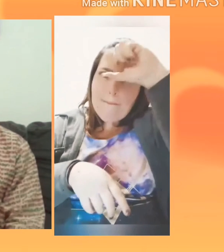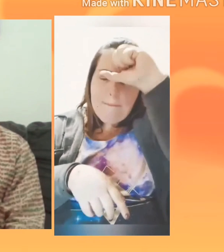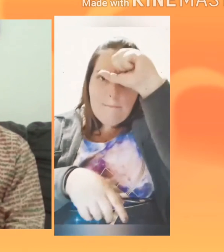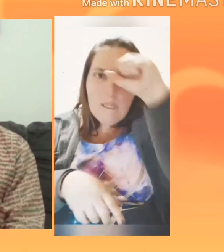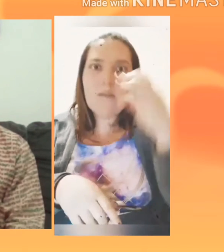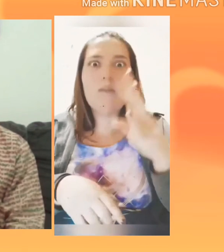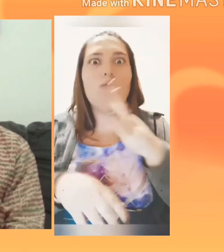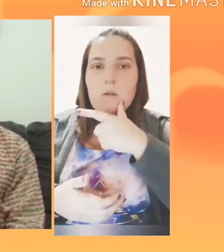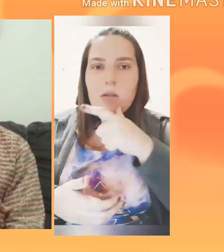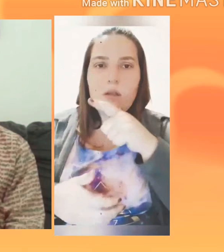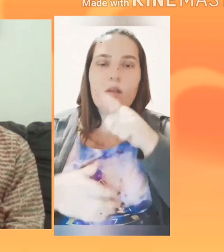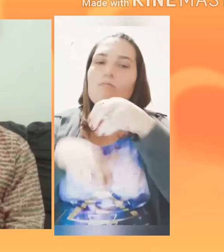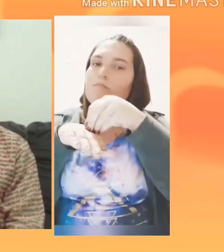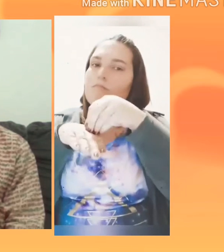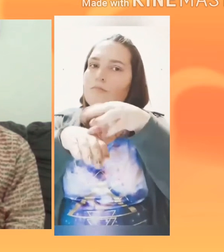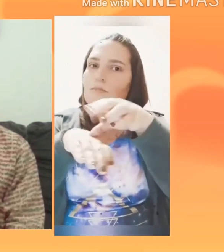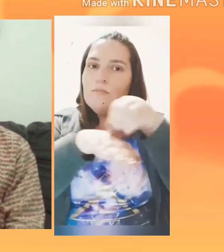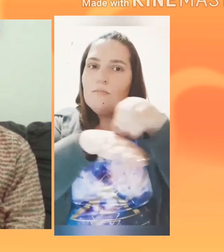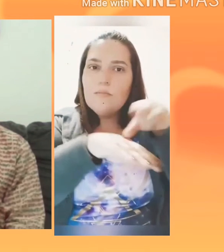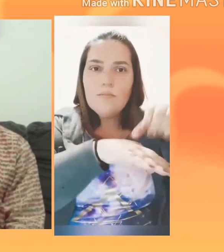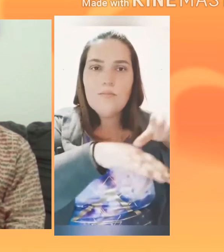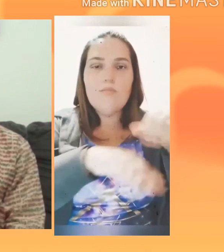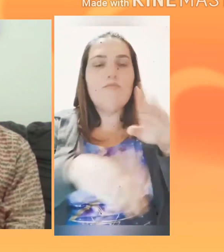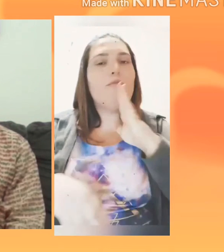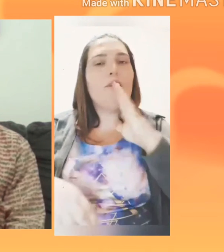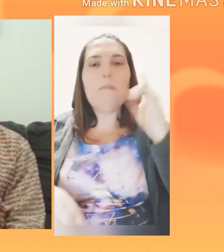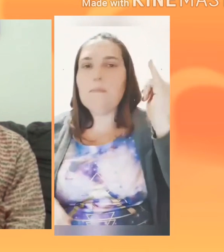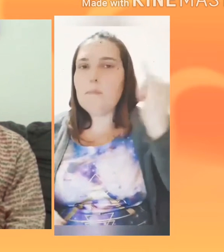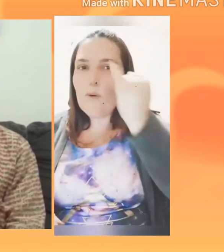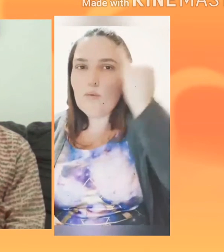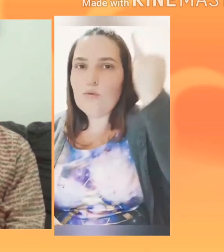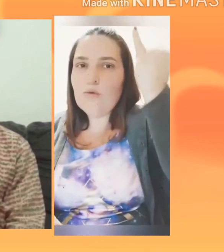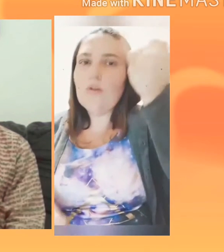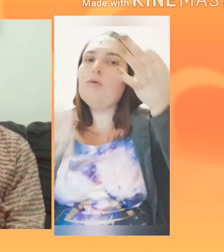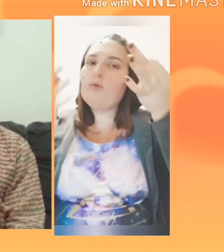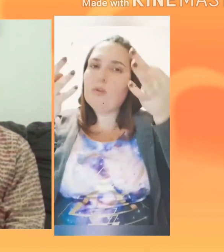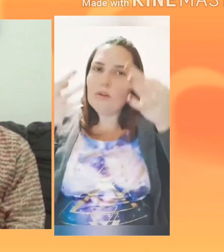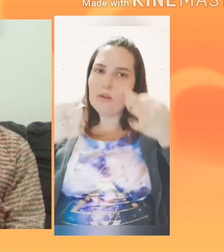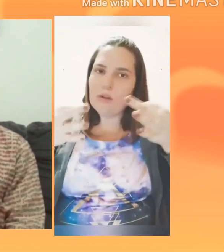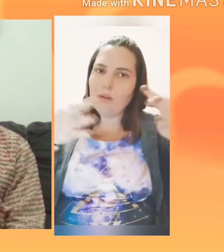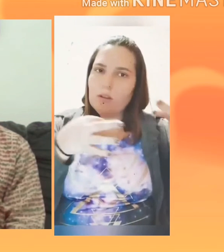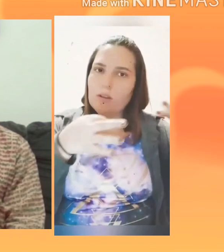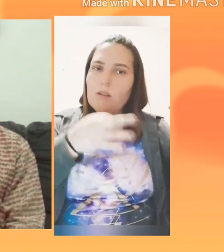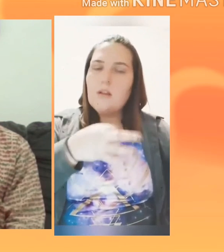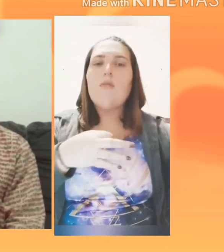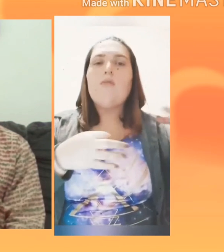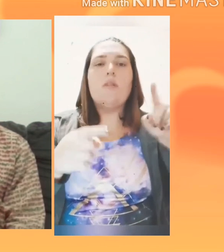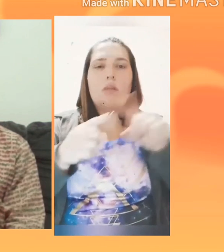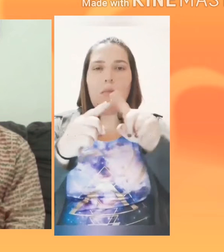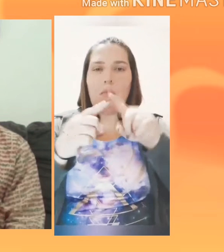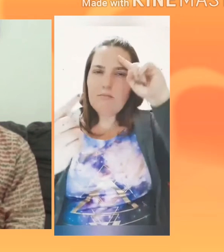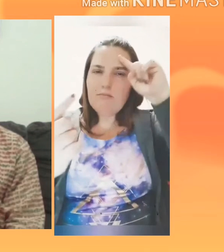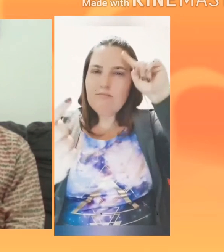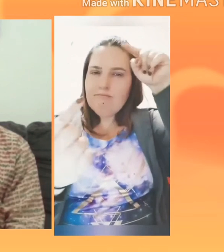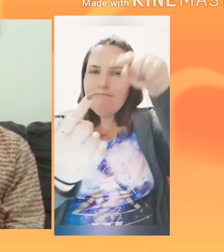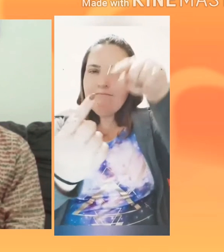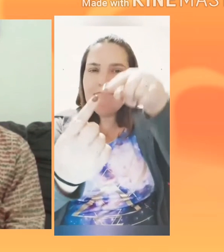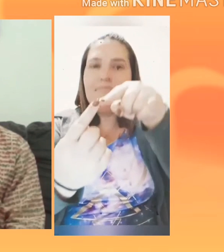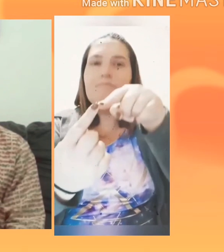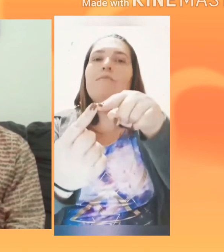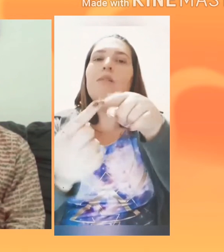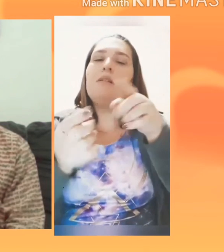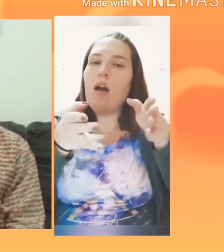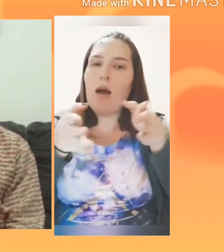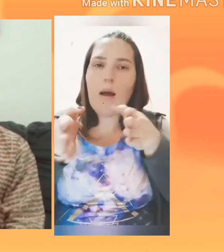eu pudesse passar esse conhecimento tão importante de maneira correta e intuitiva também, meu